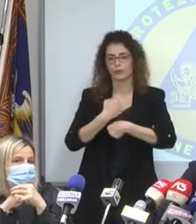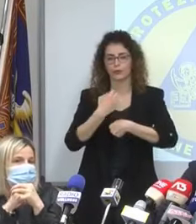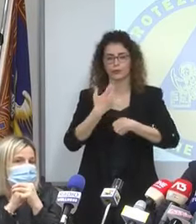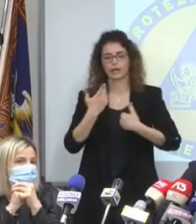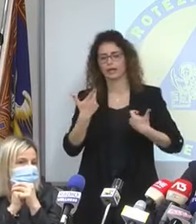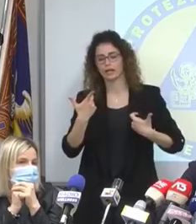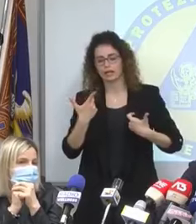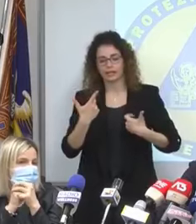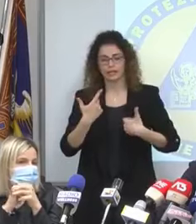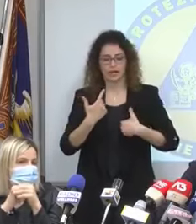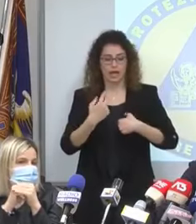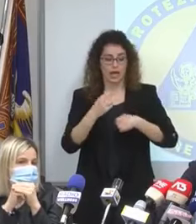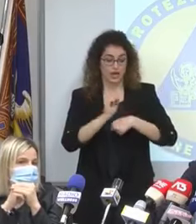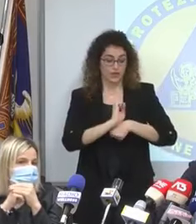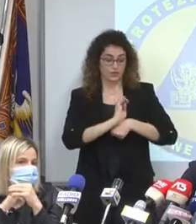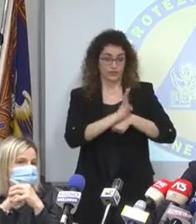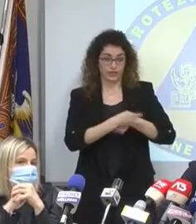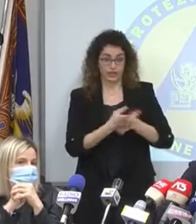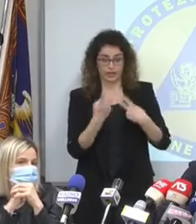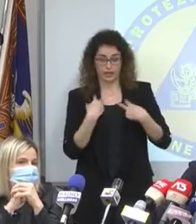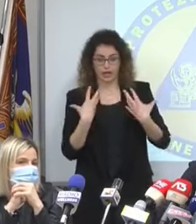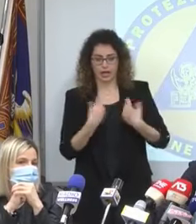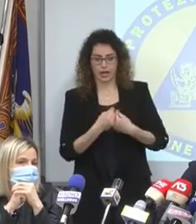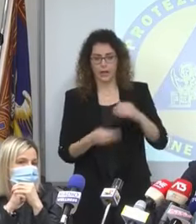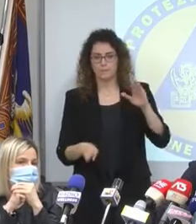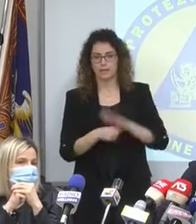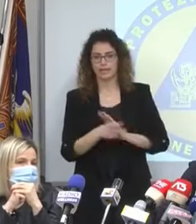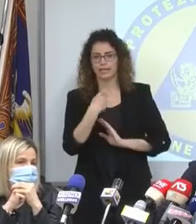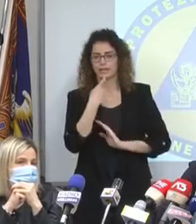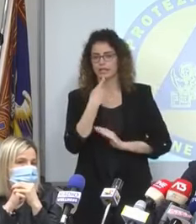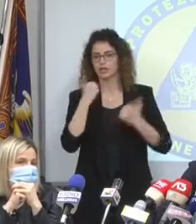il virus che parte dal cittadino.